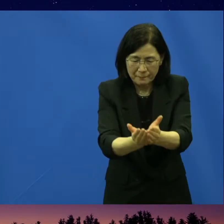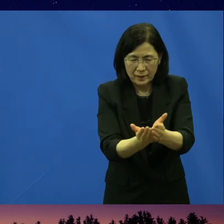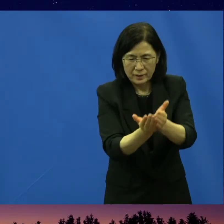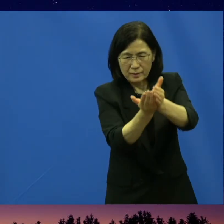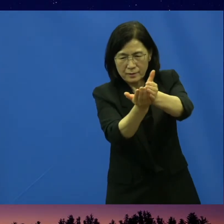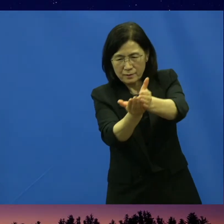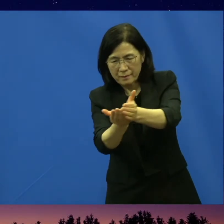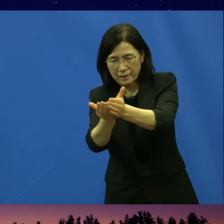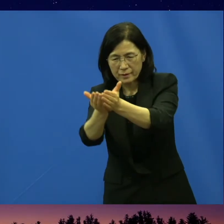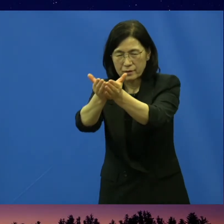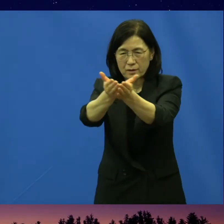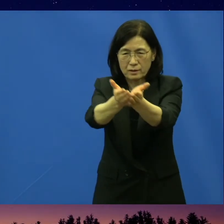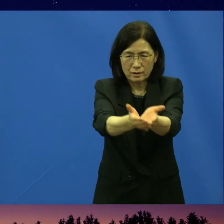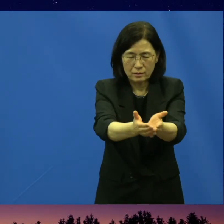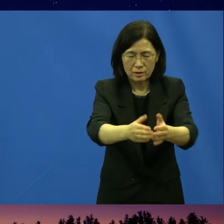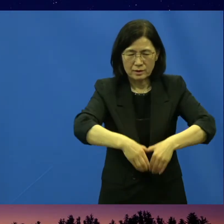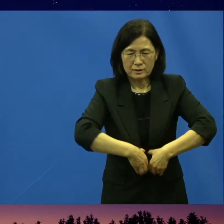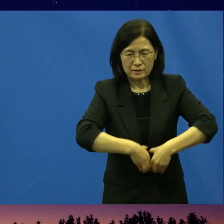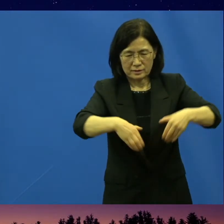담대.